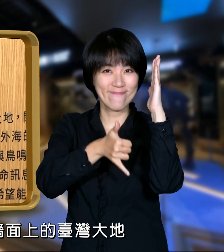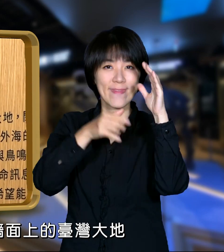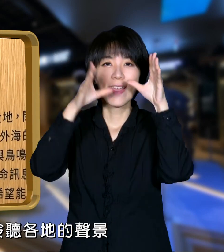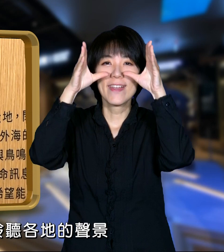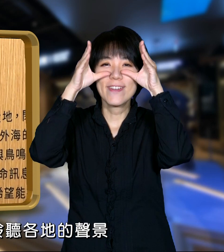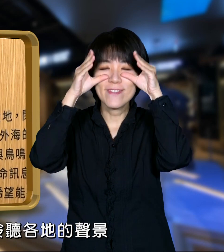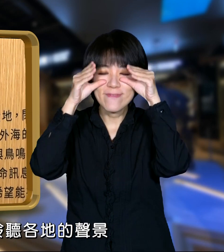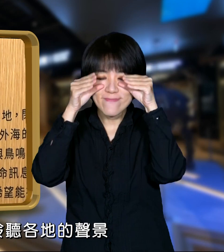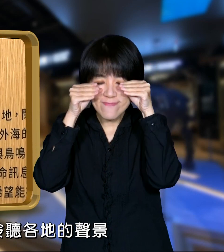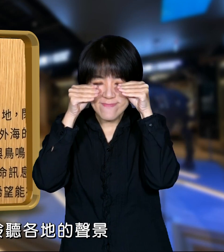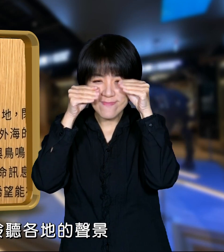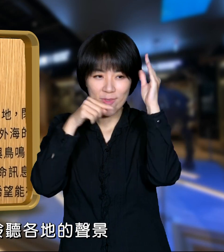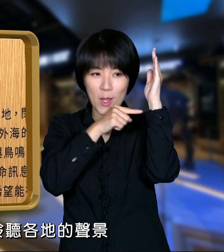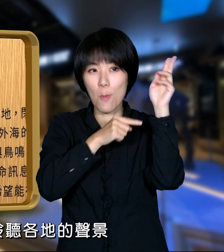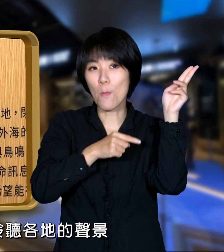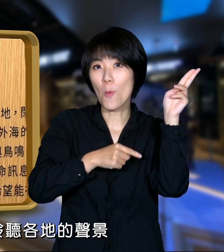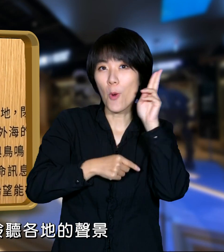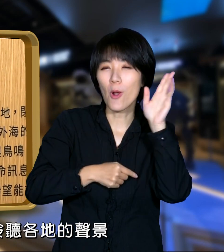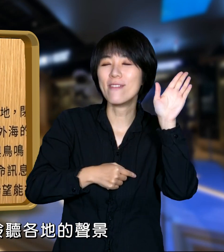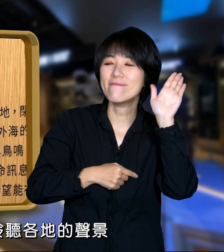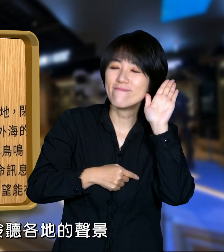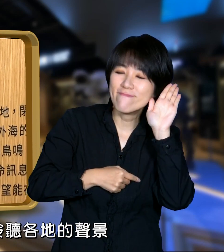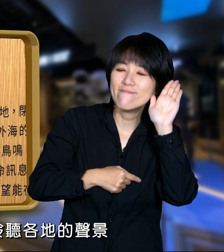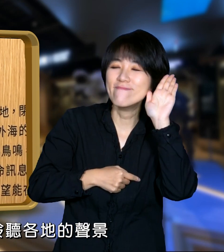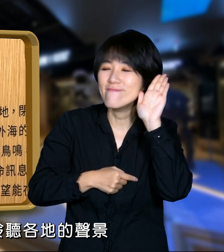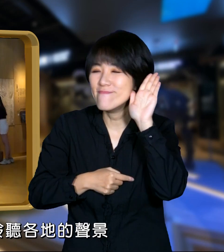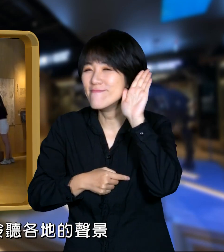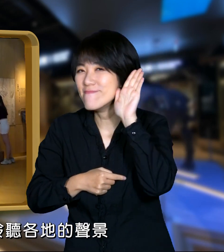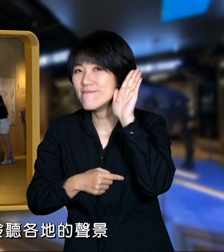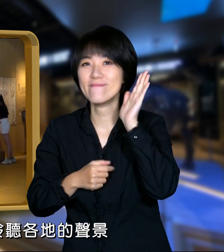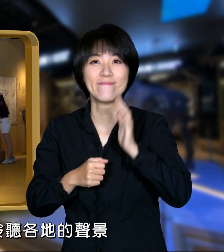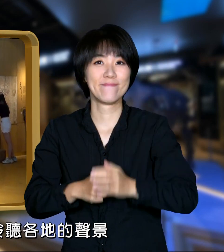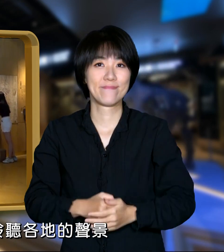闭上双眼，聆听各地的声景。